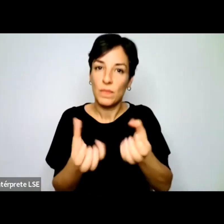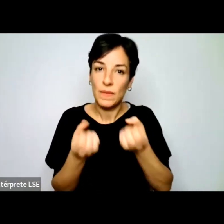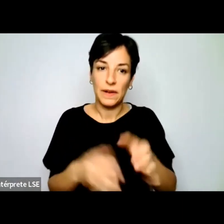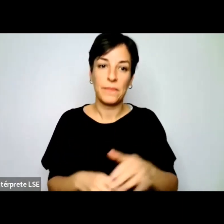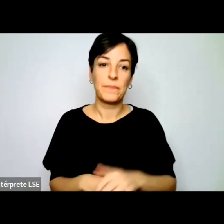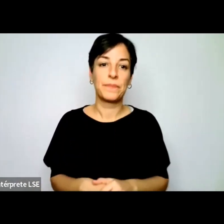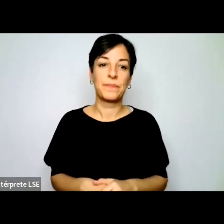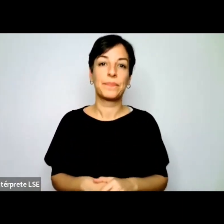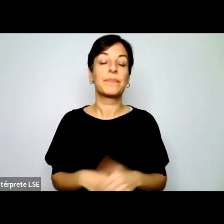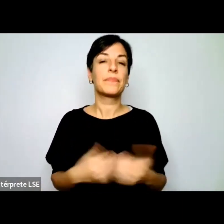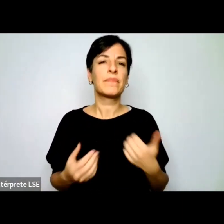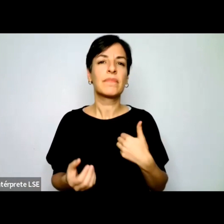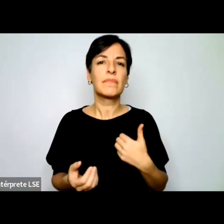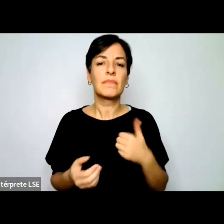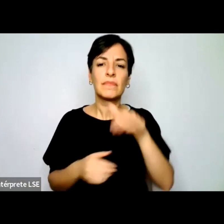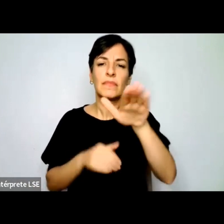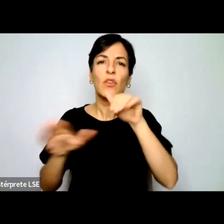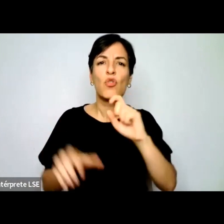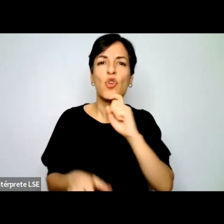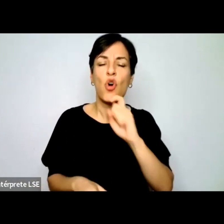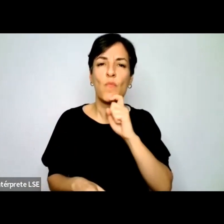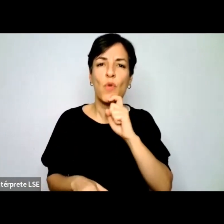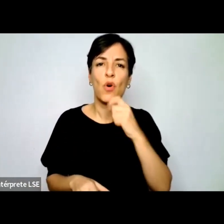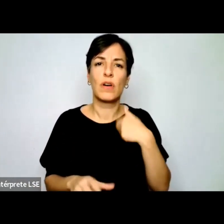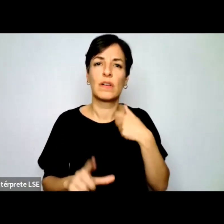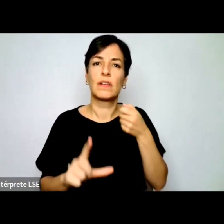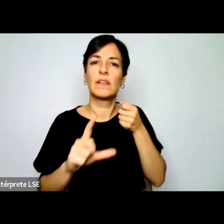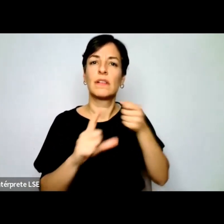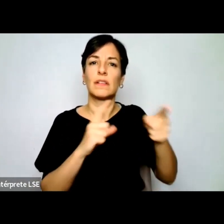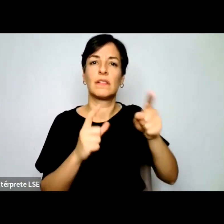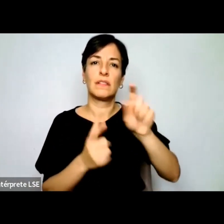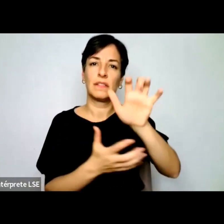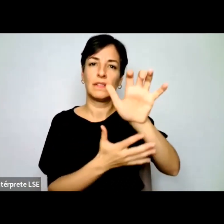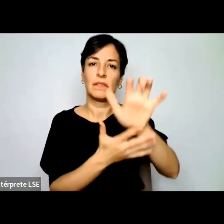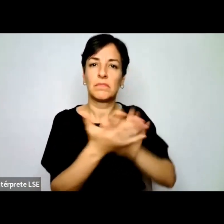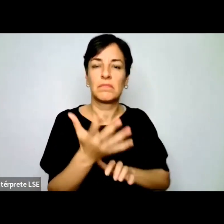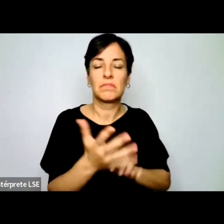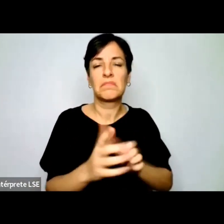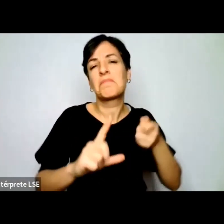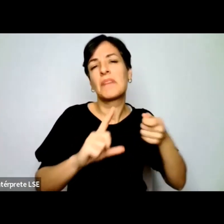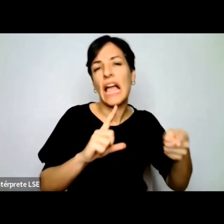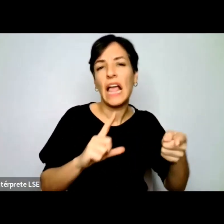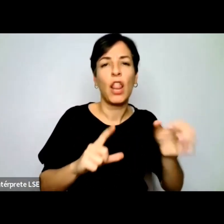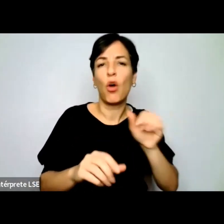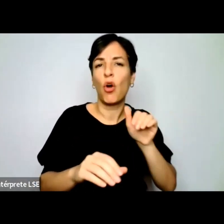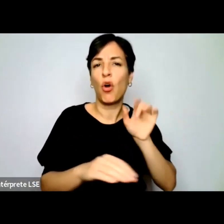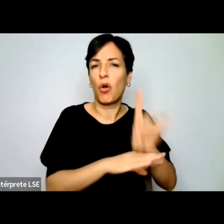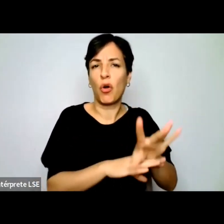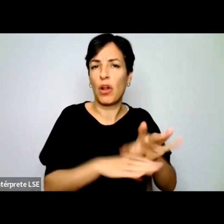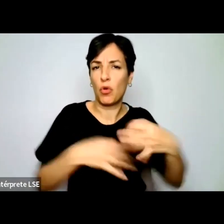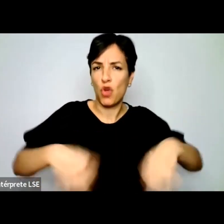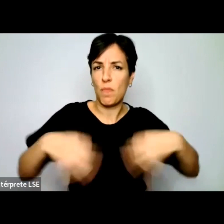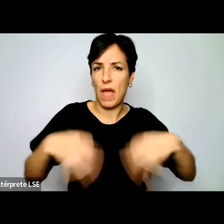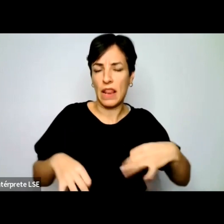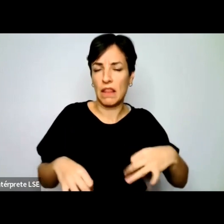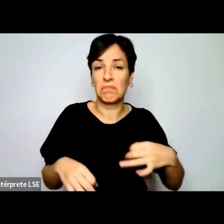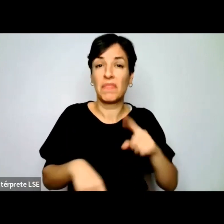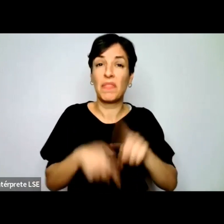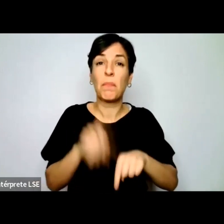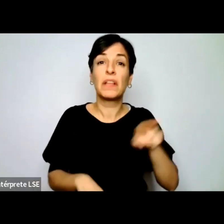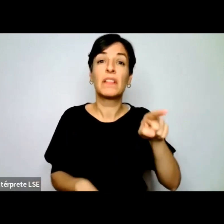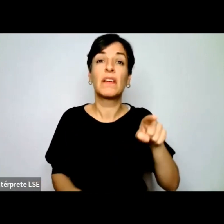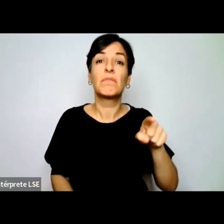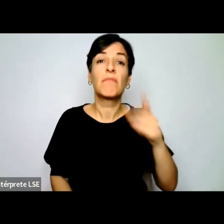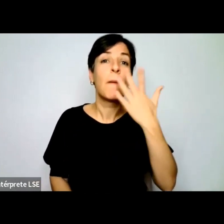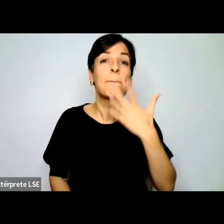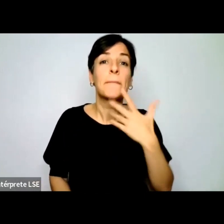enviar una comunicación. Esta comunicación puede ser tanto por correo electrónico como por correo postal, lo que a vosotros os resulte más